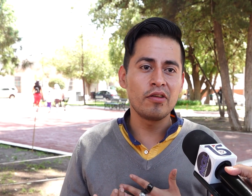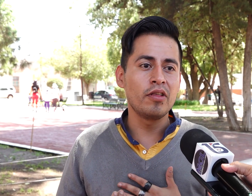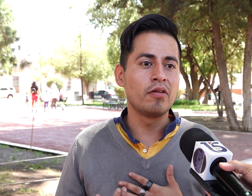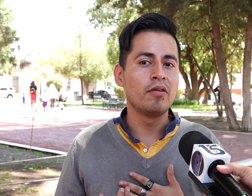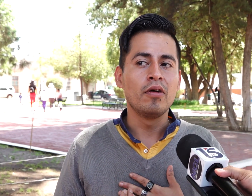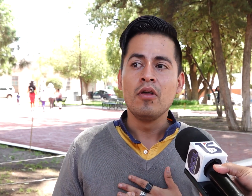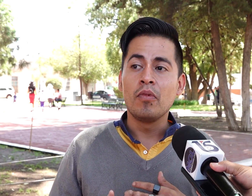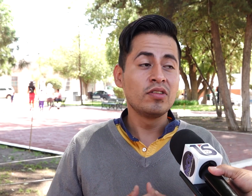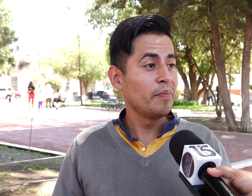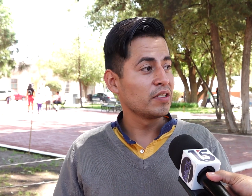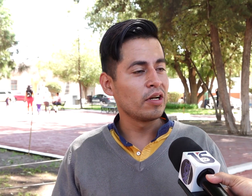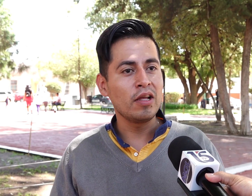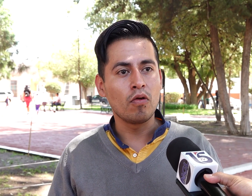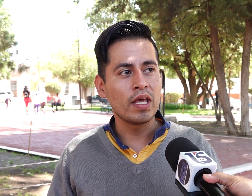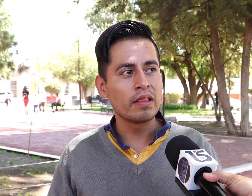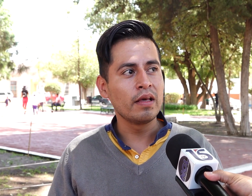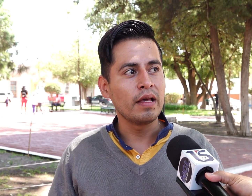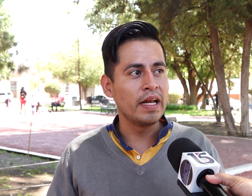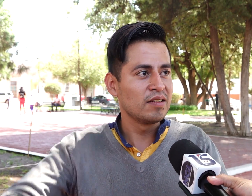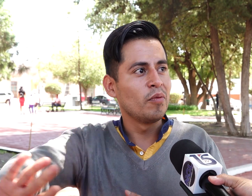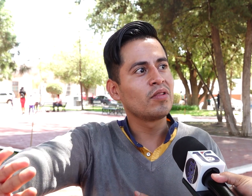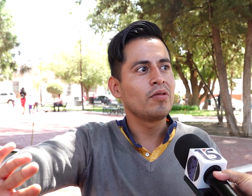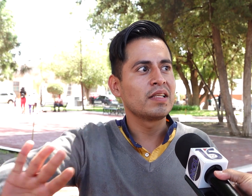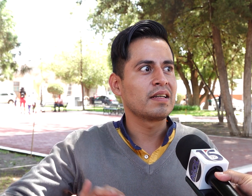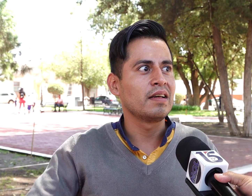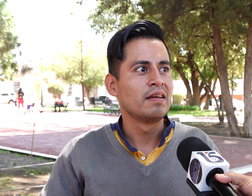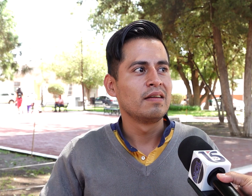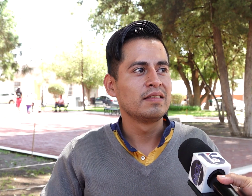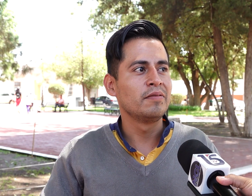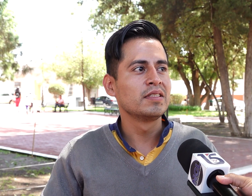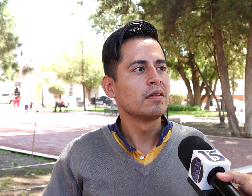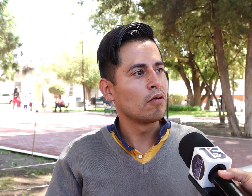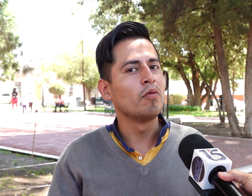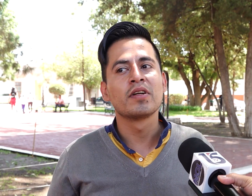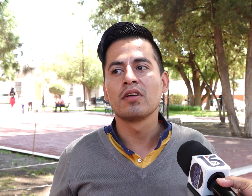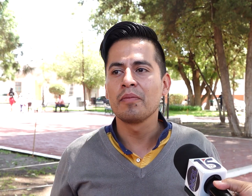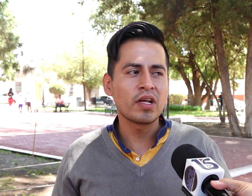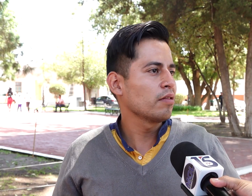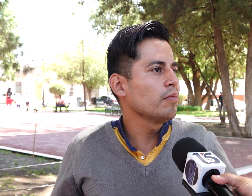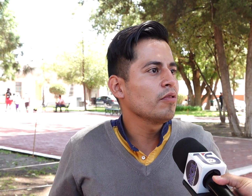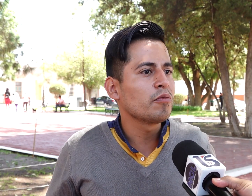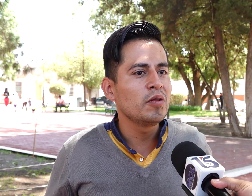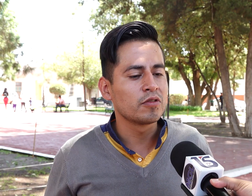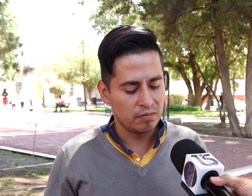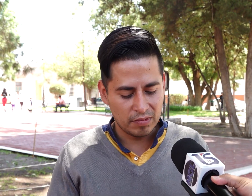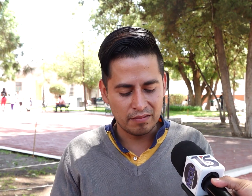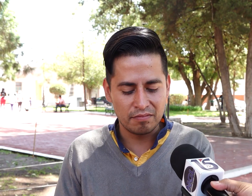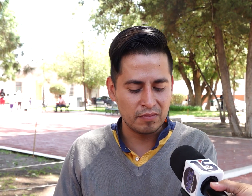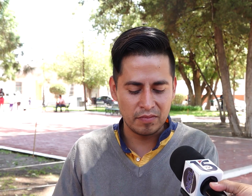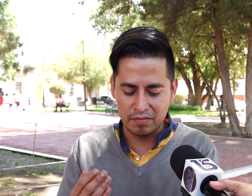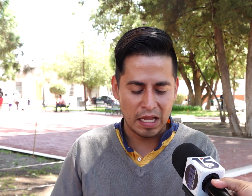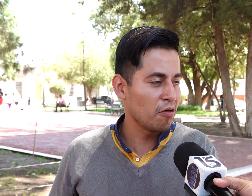el momento en el que yo digo, voy a ser una persona incluyente, en ese momento yo ya te saqué, ¿sabes? Como persona, porque todos somos los mismos.